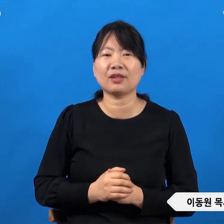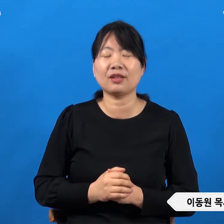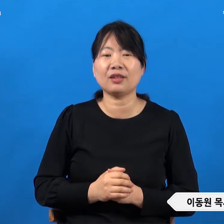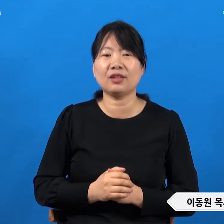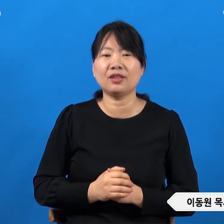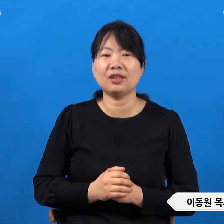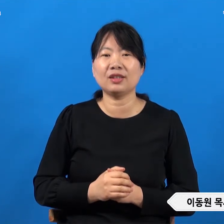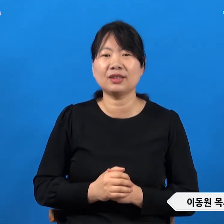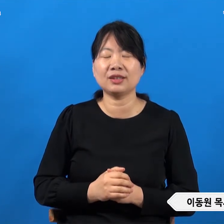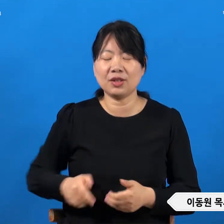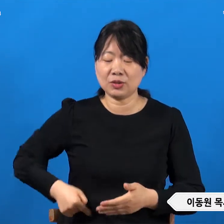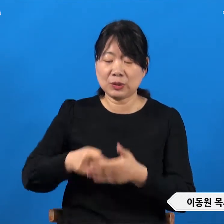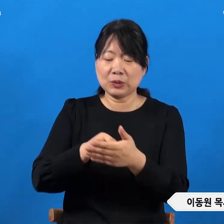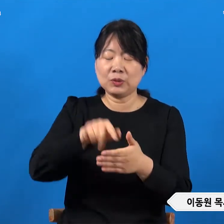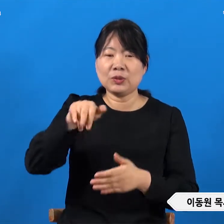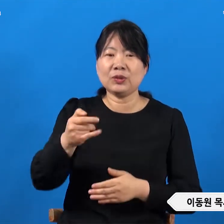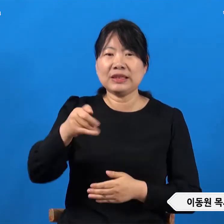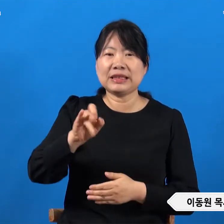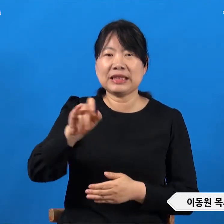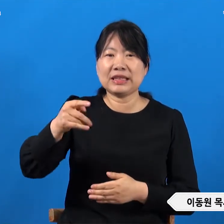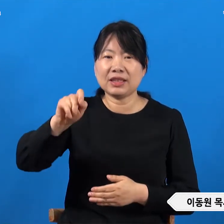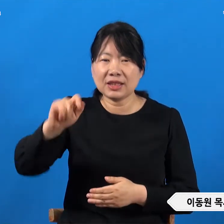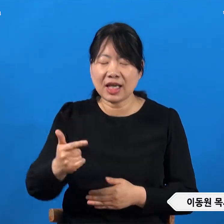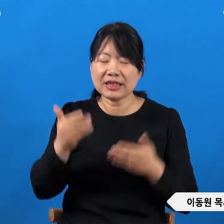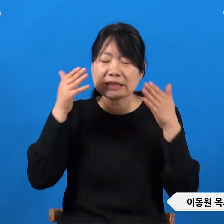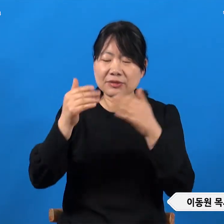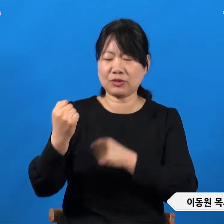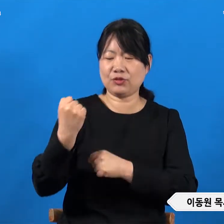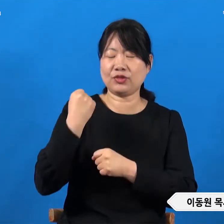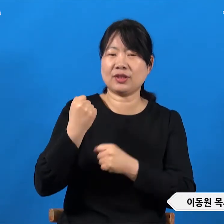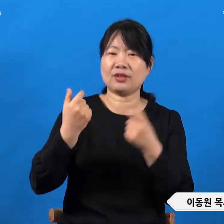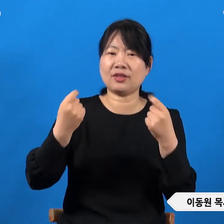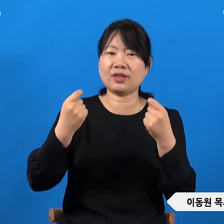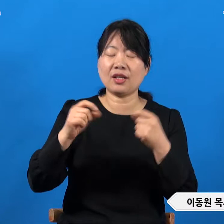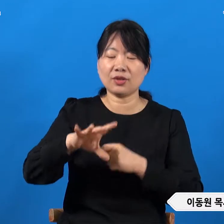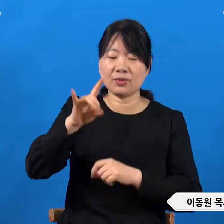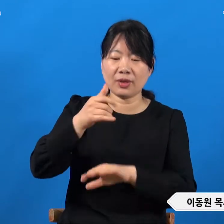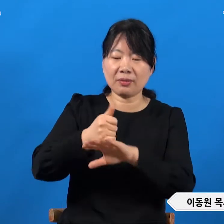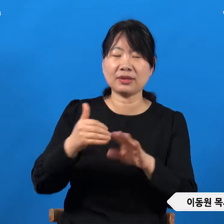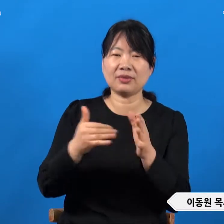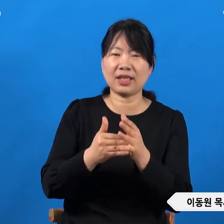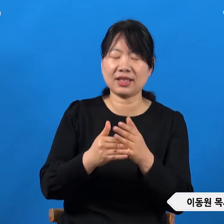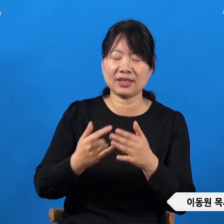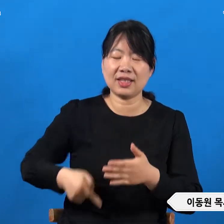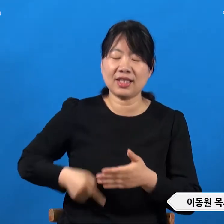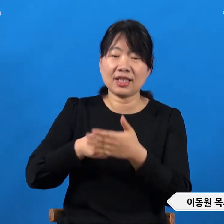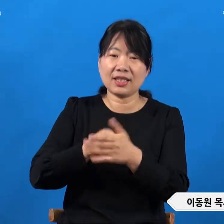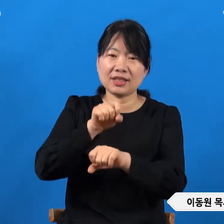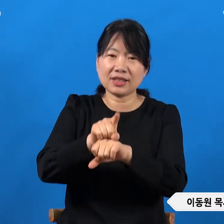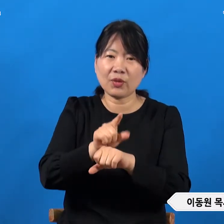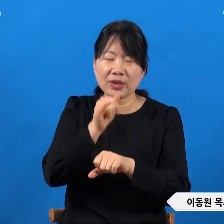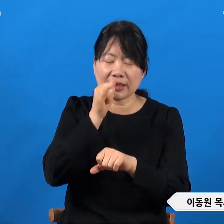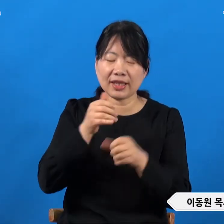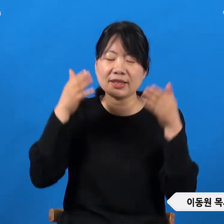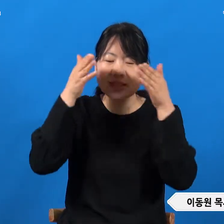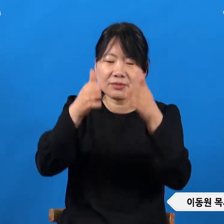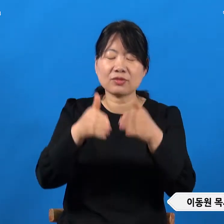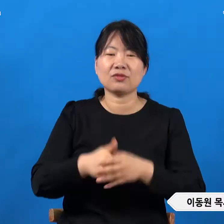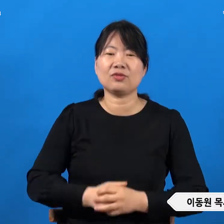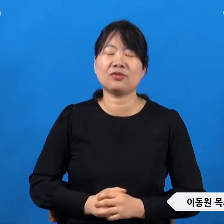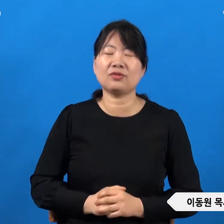네, 초지일관은 집중력입니다. 처음부터 끝까지 일관성 있게 집중하는